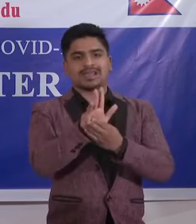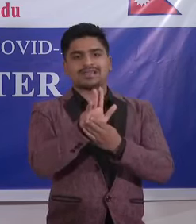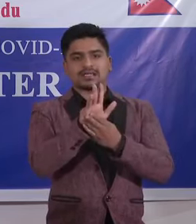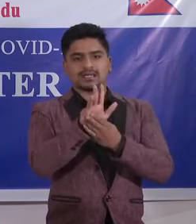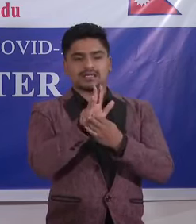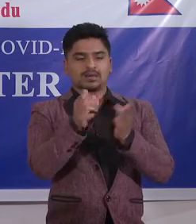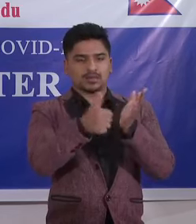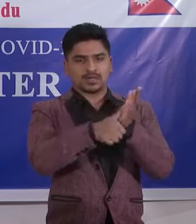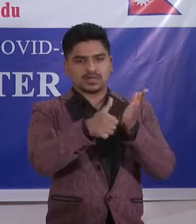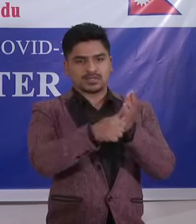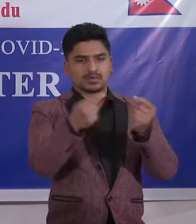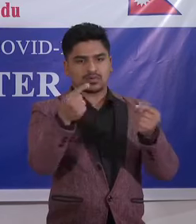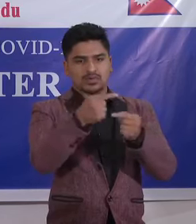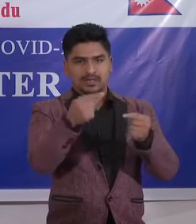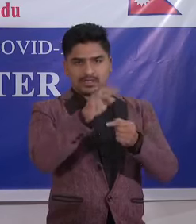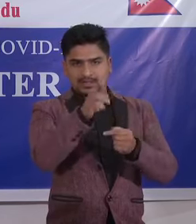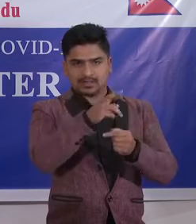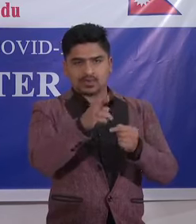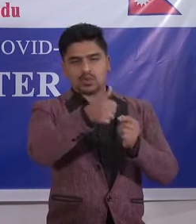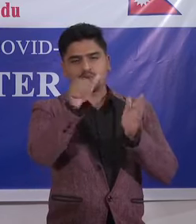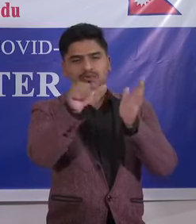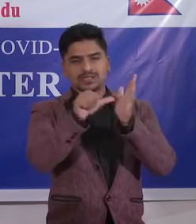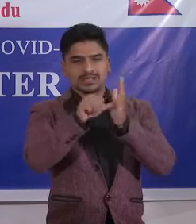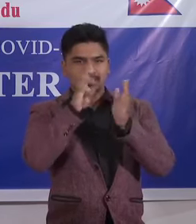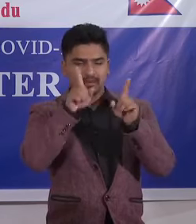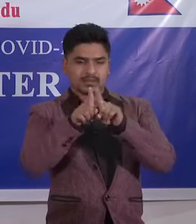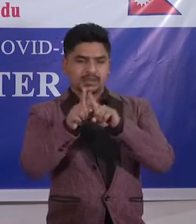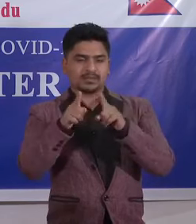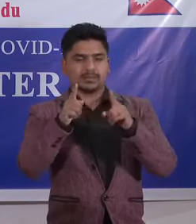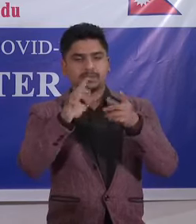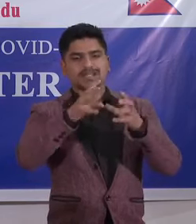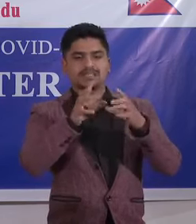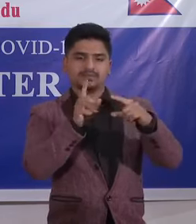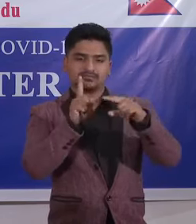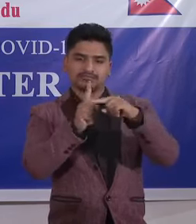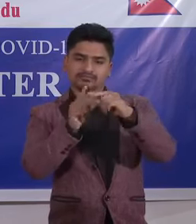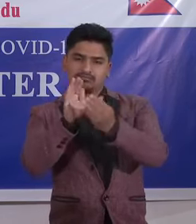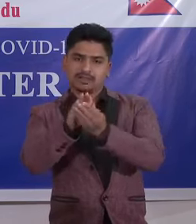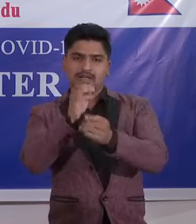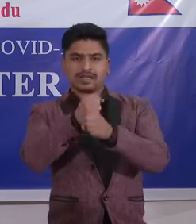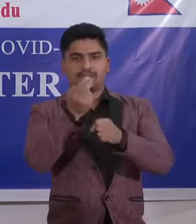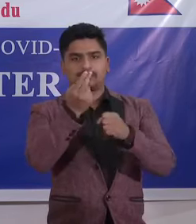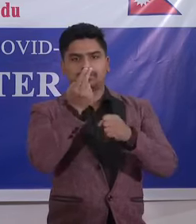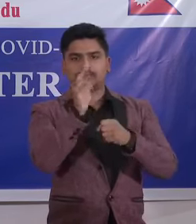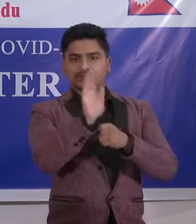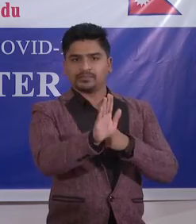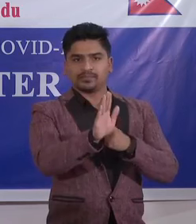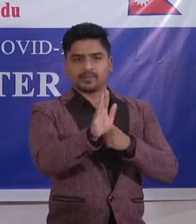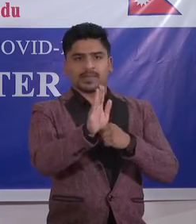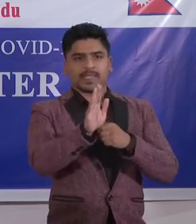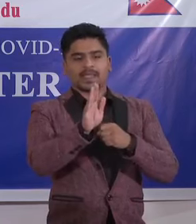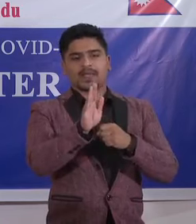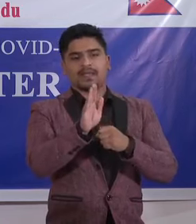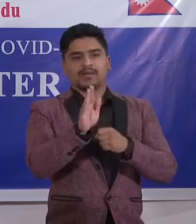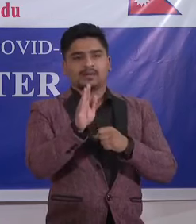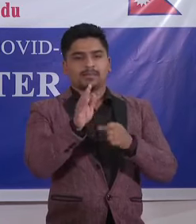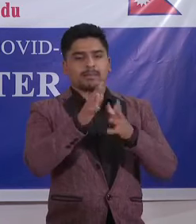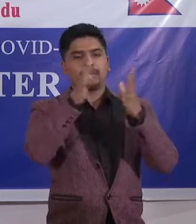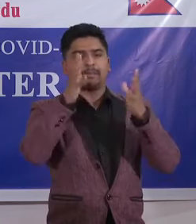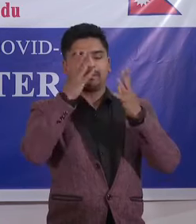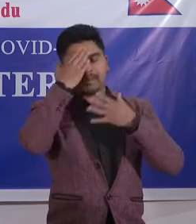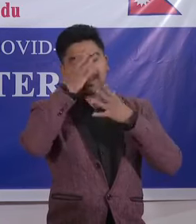परिक्षेन नमुना परिक्षेन र अन्य जिल्ला मा पनी जडान कारे बही रहे को छा, एपिडेमिलोजी तथारोवने तर महासाखा र